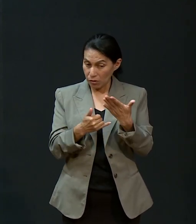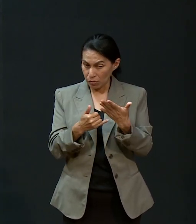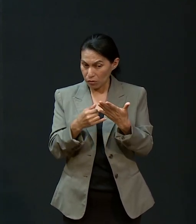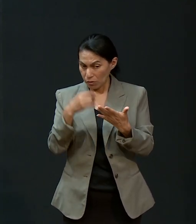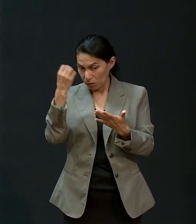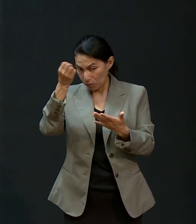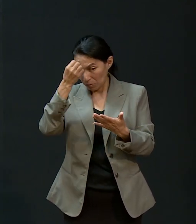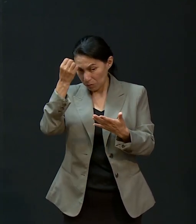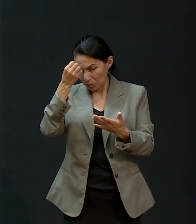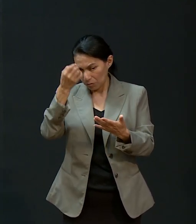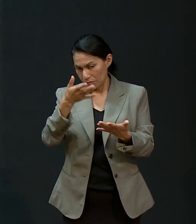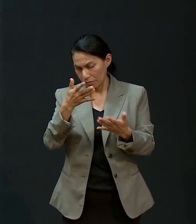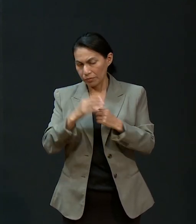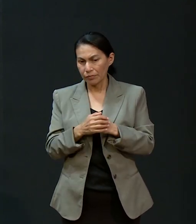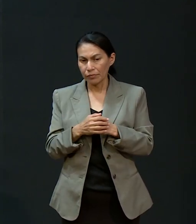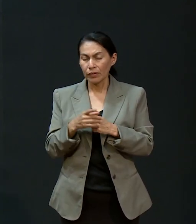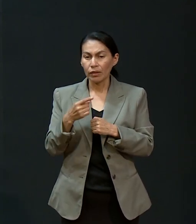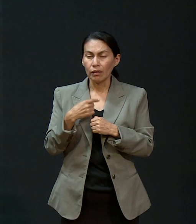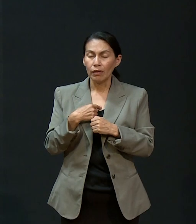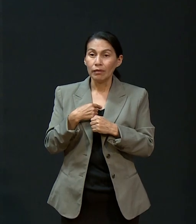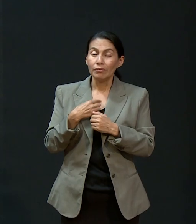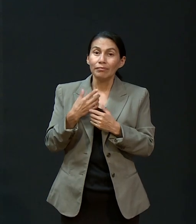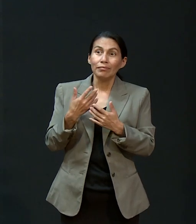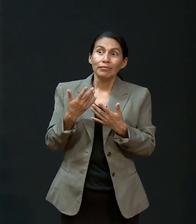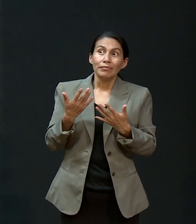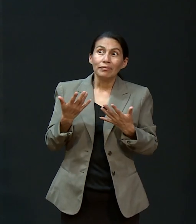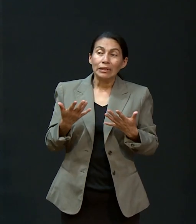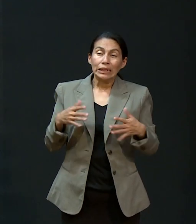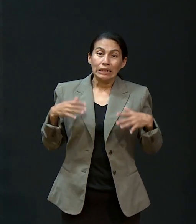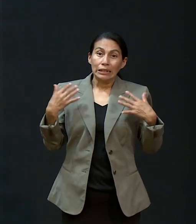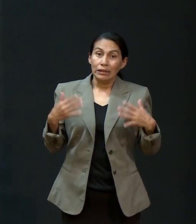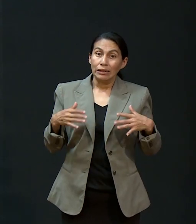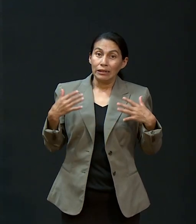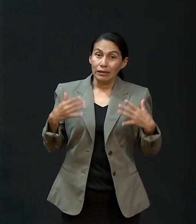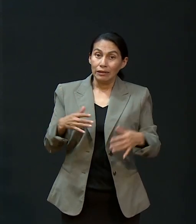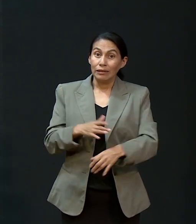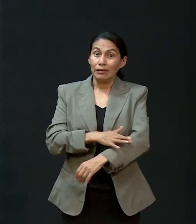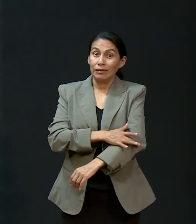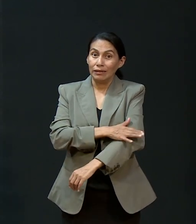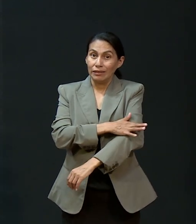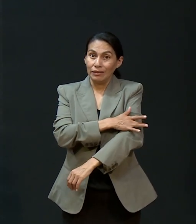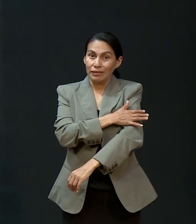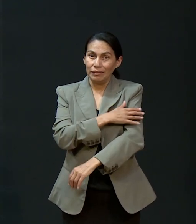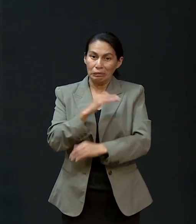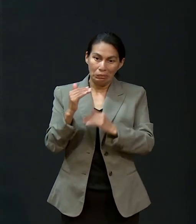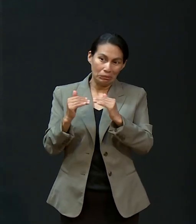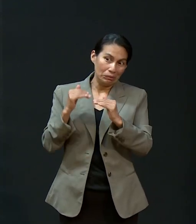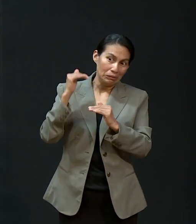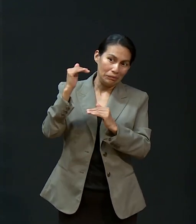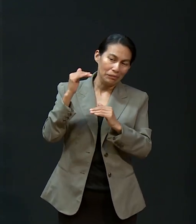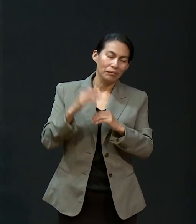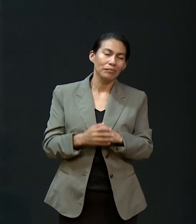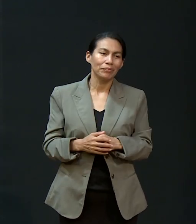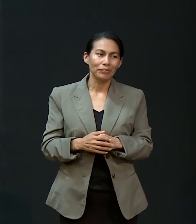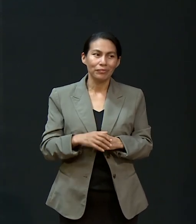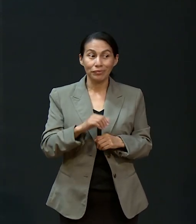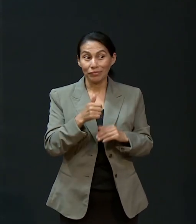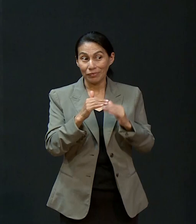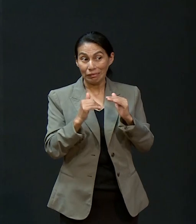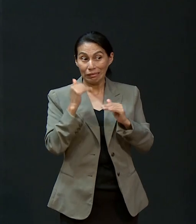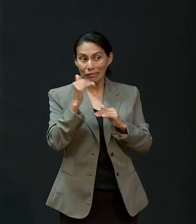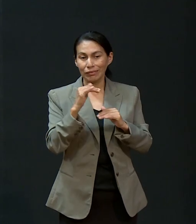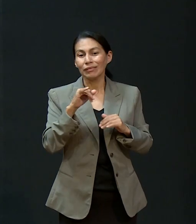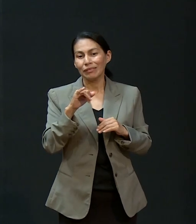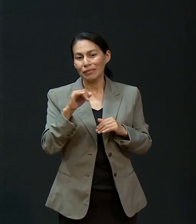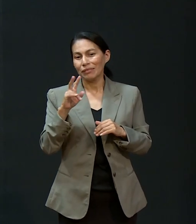punto de vista del proyecto. Entonces para mí era, era pues también algo, dije, no, Jala, no puede ser. Otro nivel,